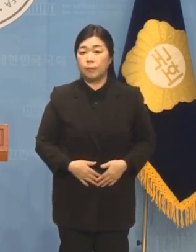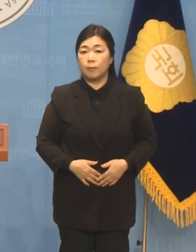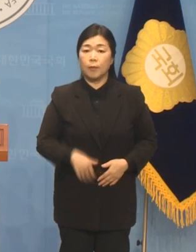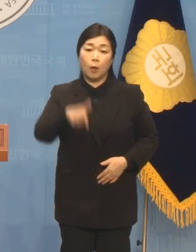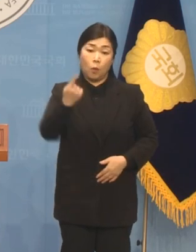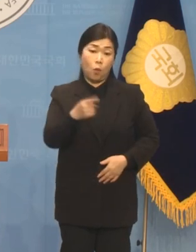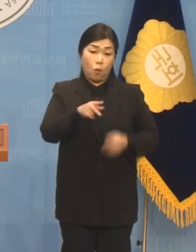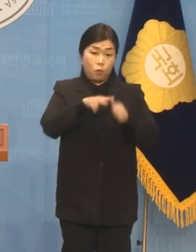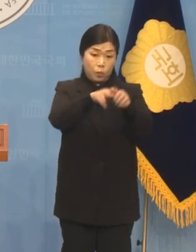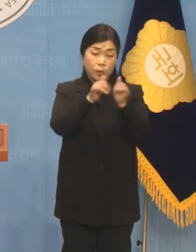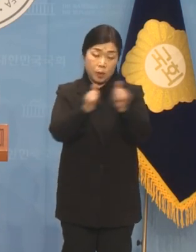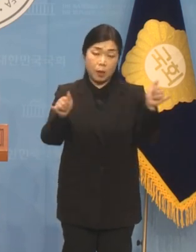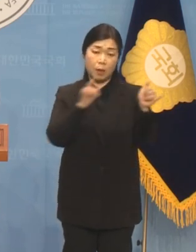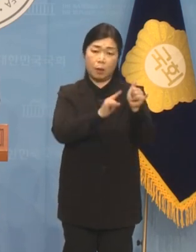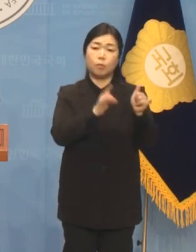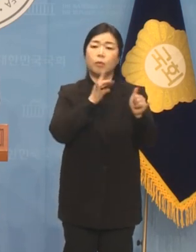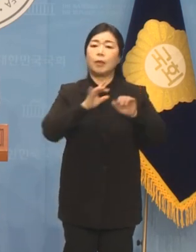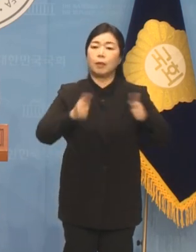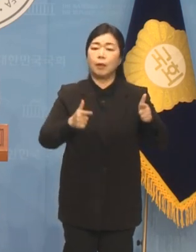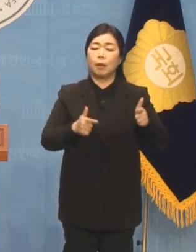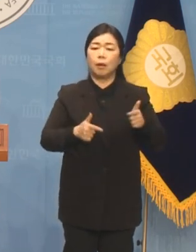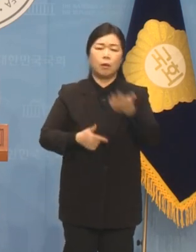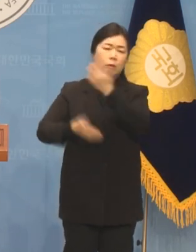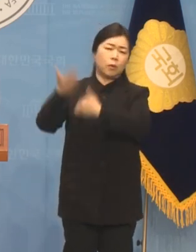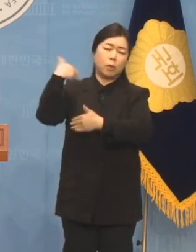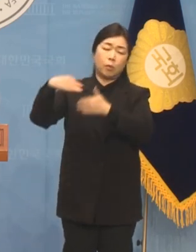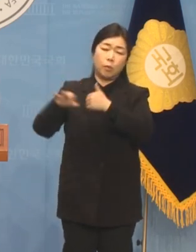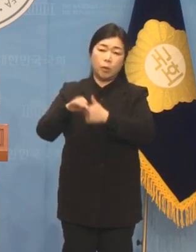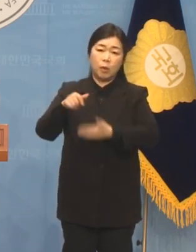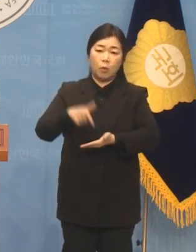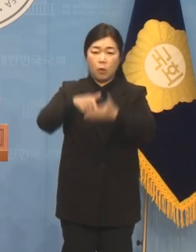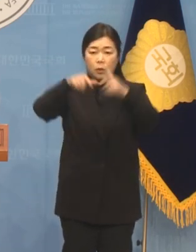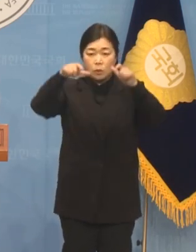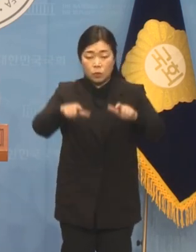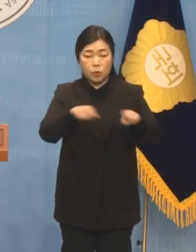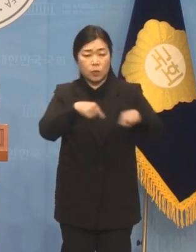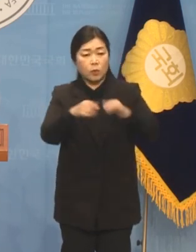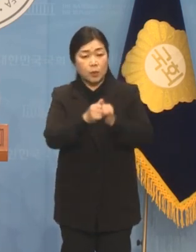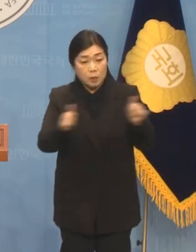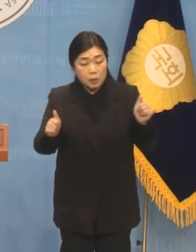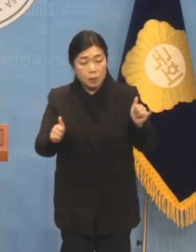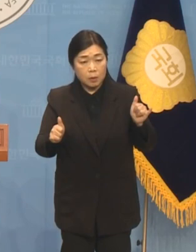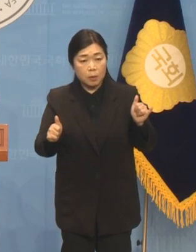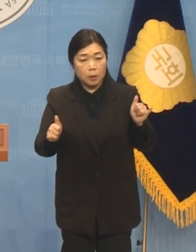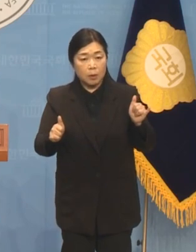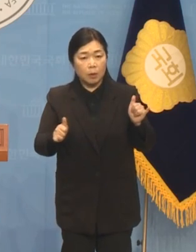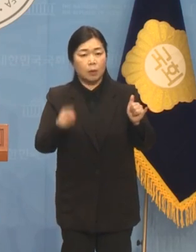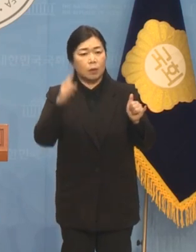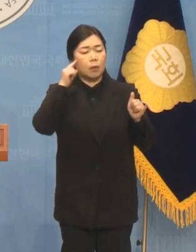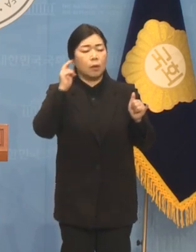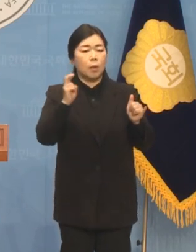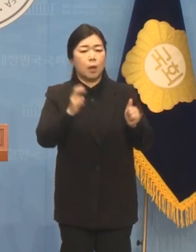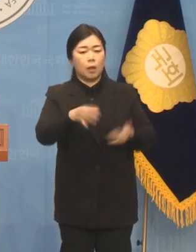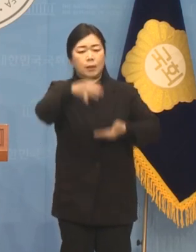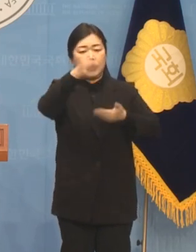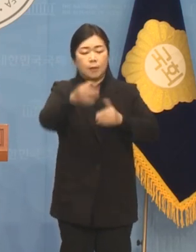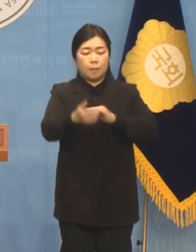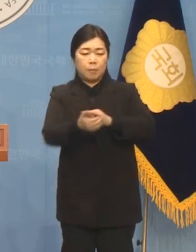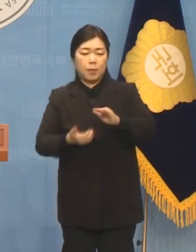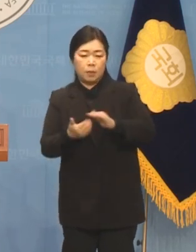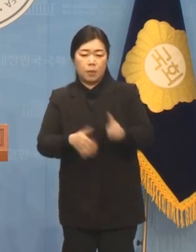민주당 광진구 정치인들이 30년 동안 모았으면 이미 그 기금을